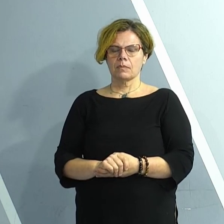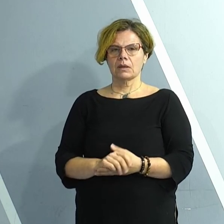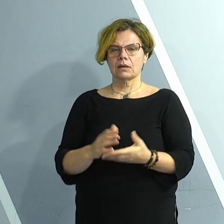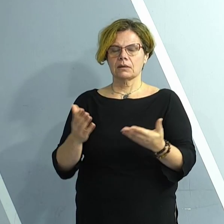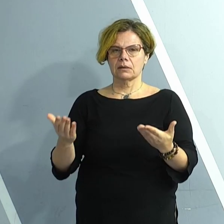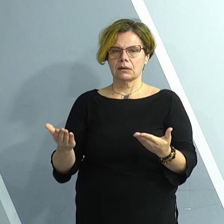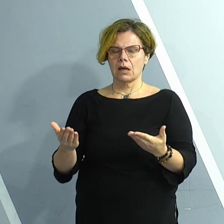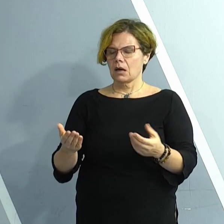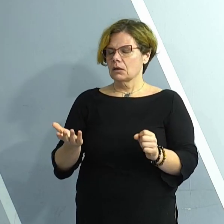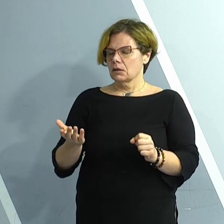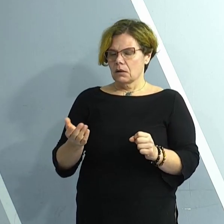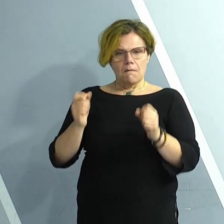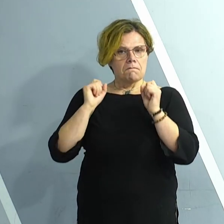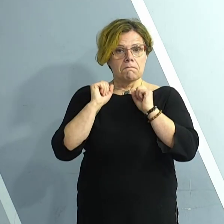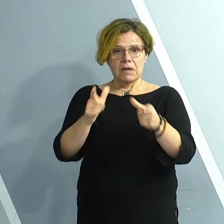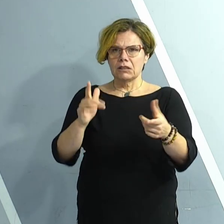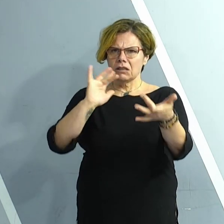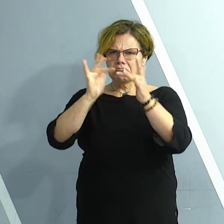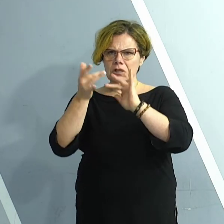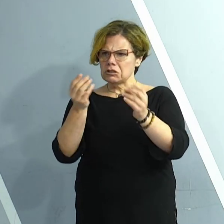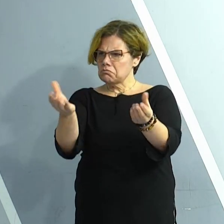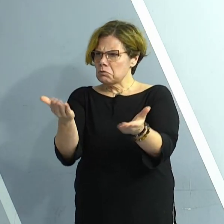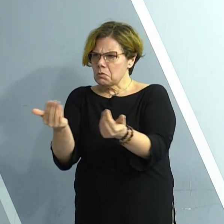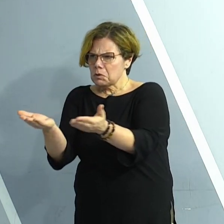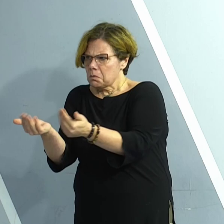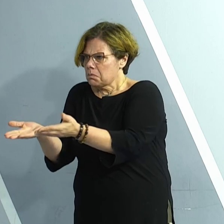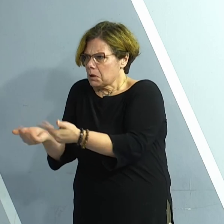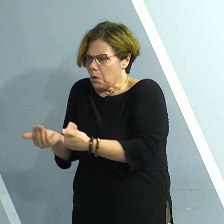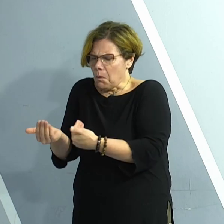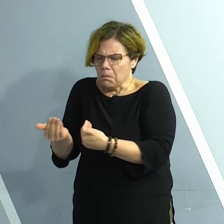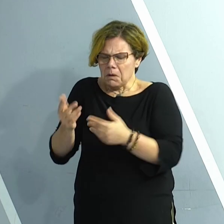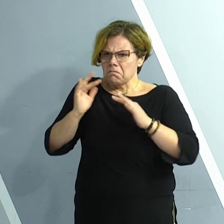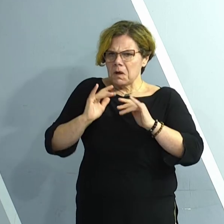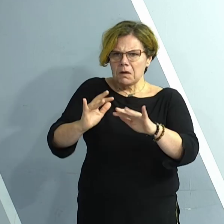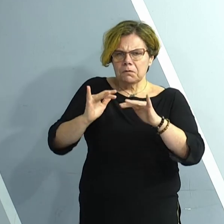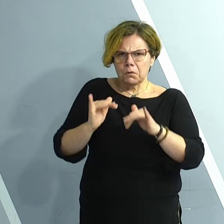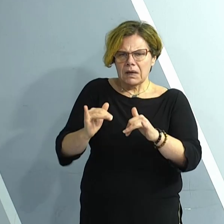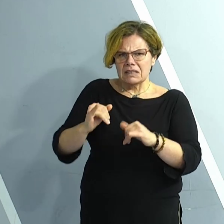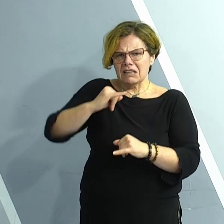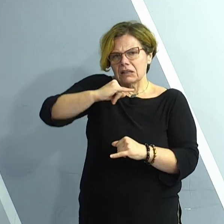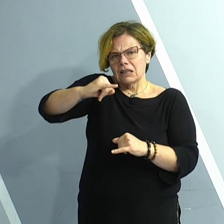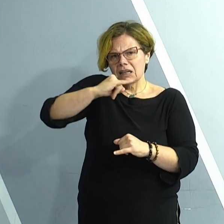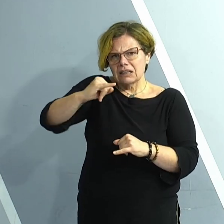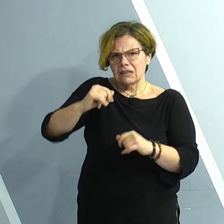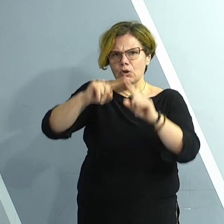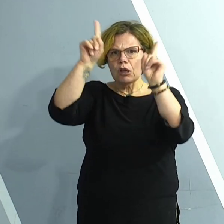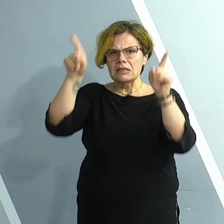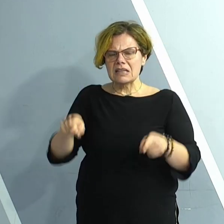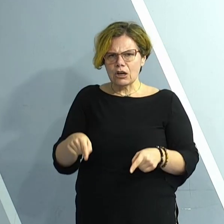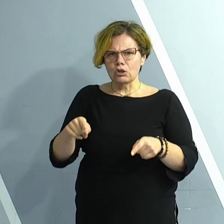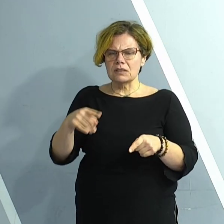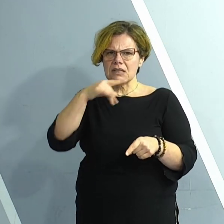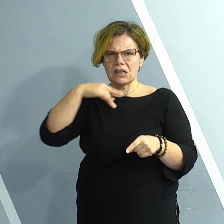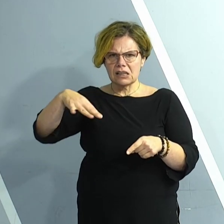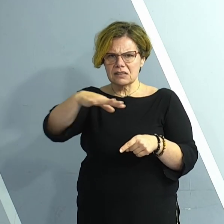Quanto le vendite online stanno influendo negativamente sui negozi dell'isola?